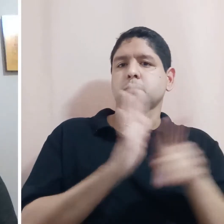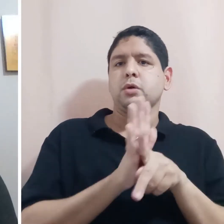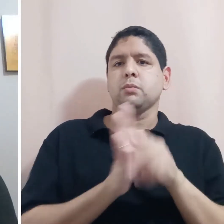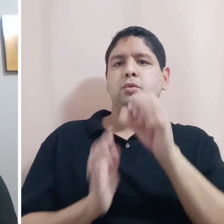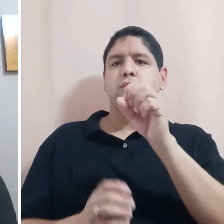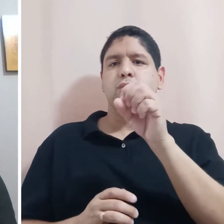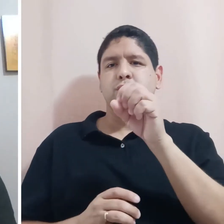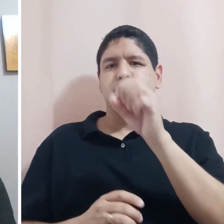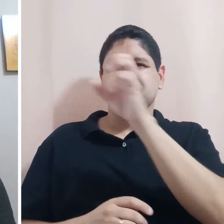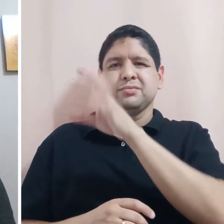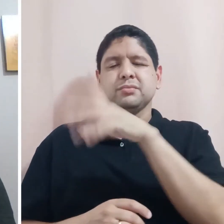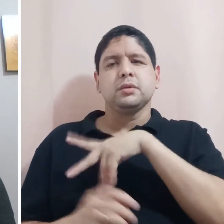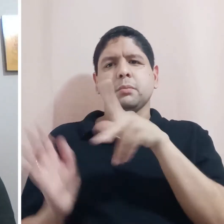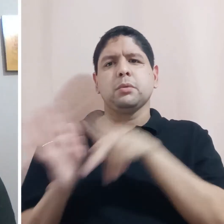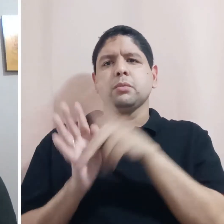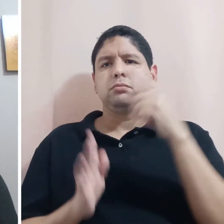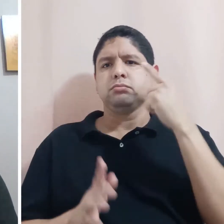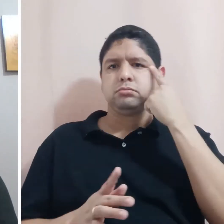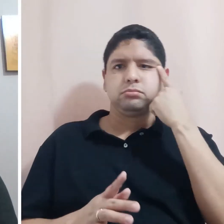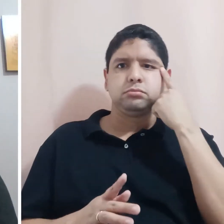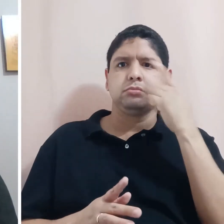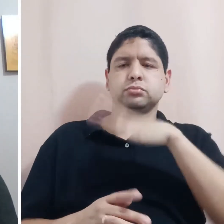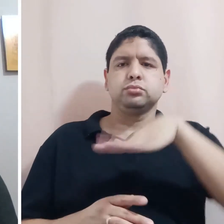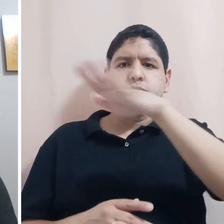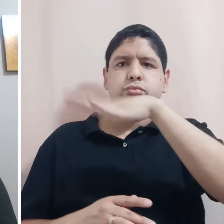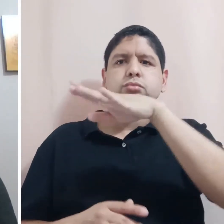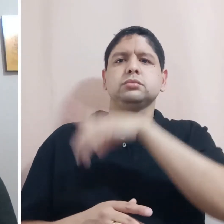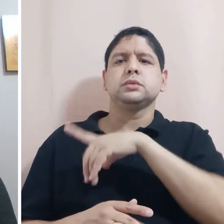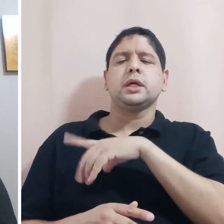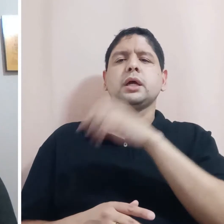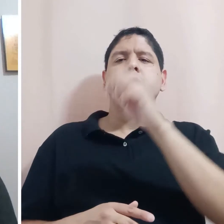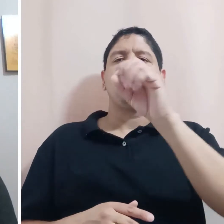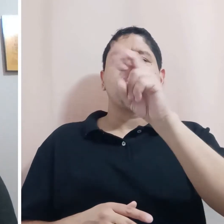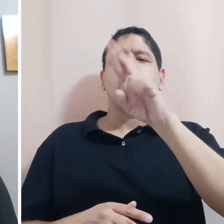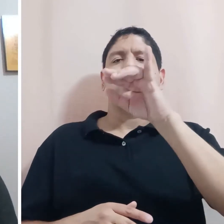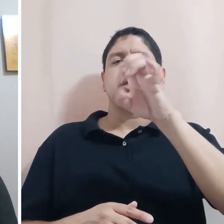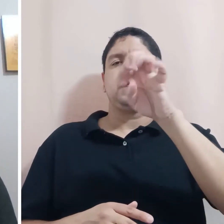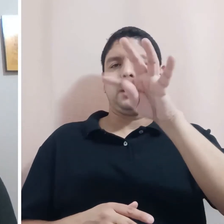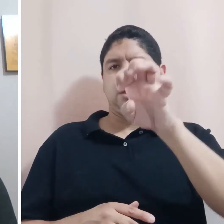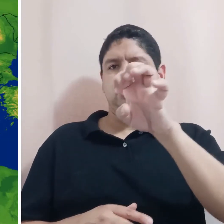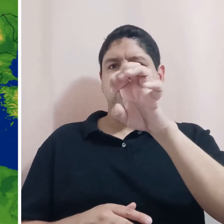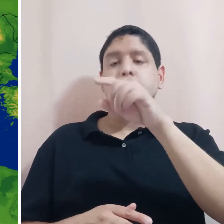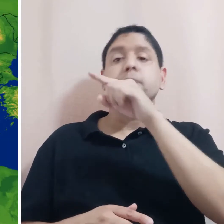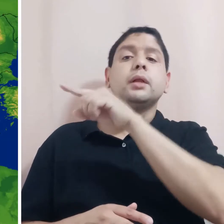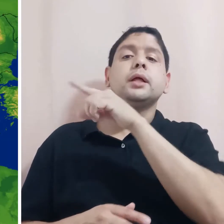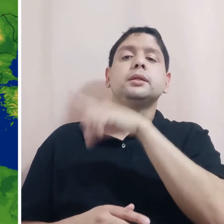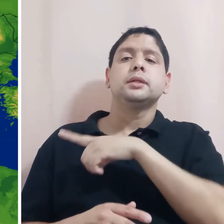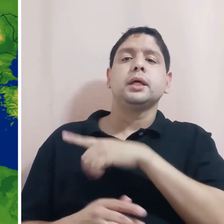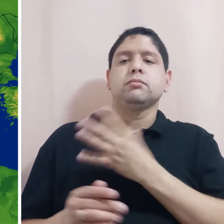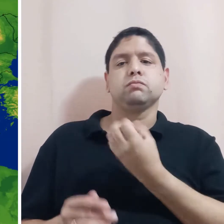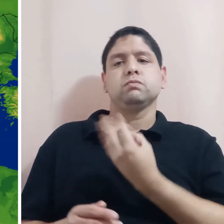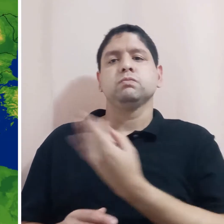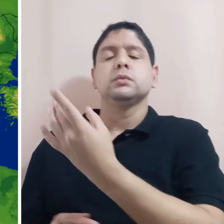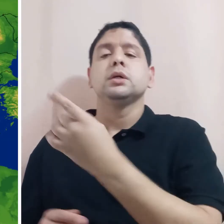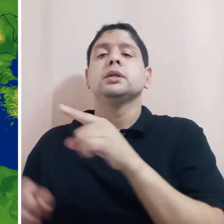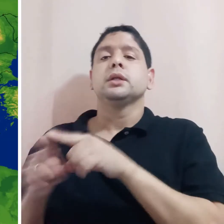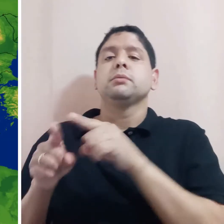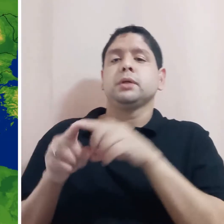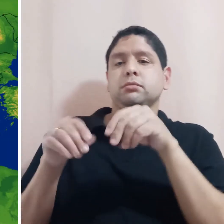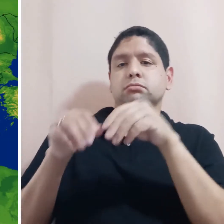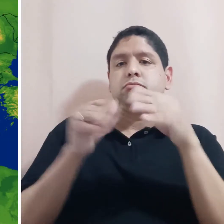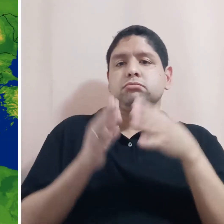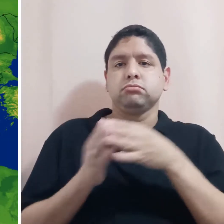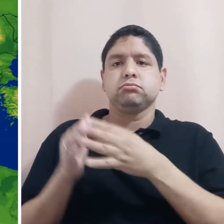árabes ou com outros povos do Oriente, e aí por meio, né, de rotas que passavam pelo mar Mediterrâneo, né, que banha a